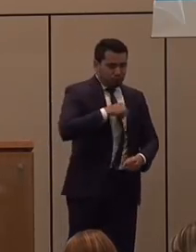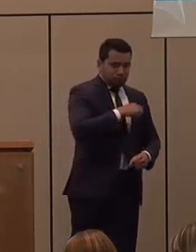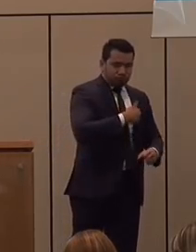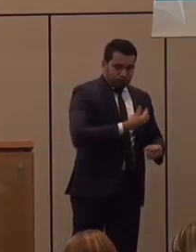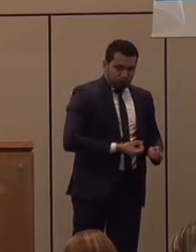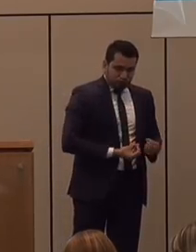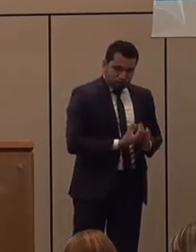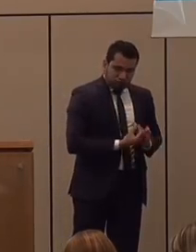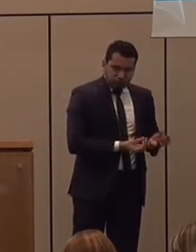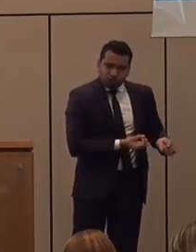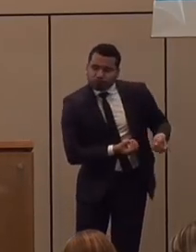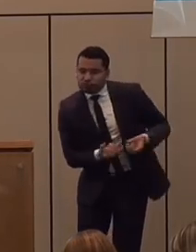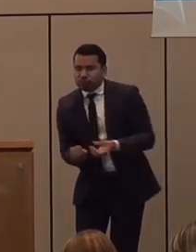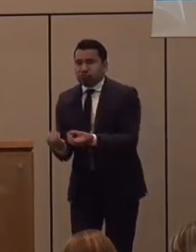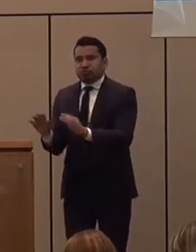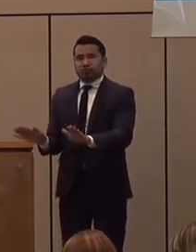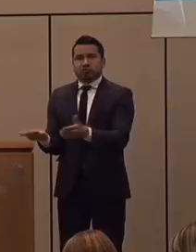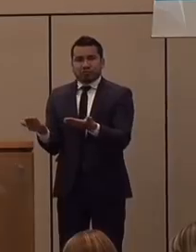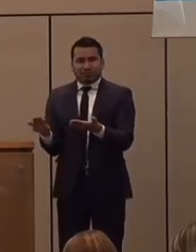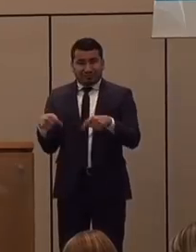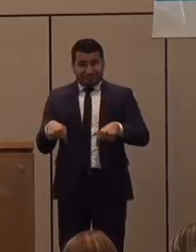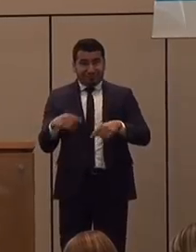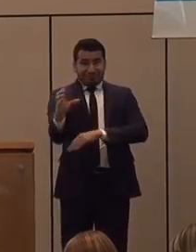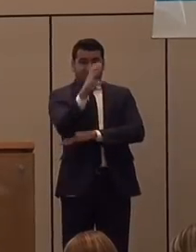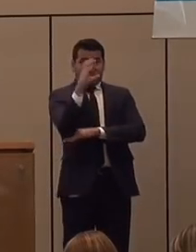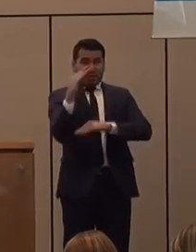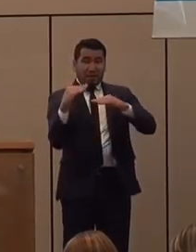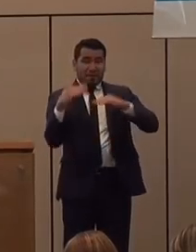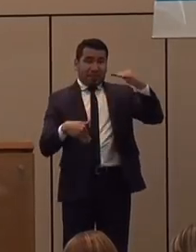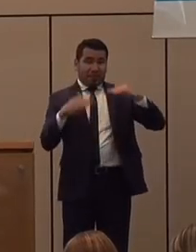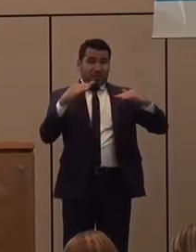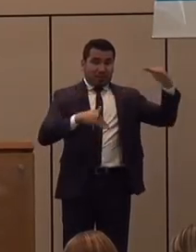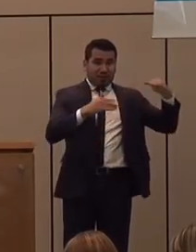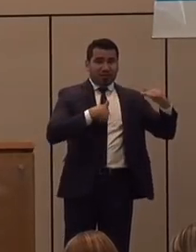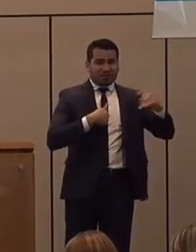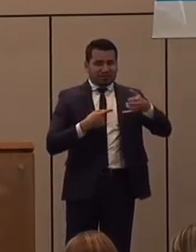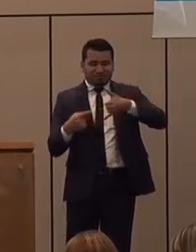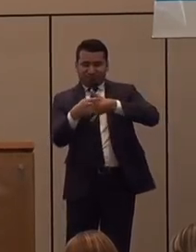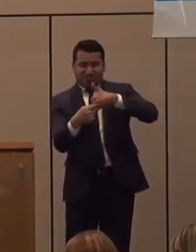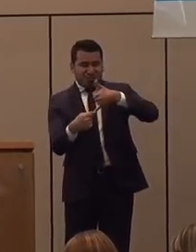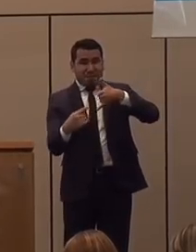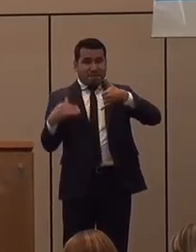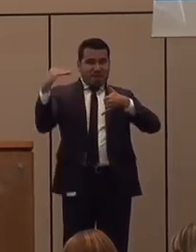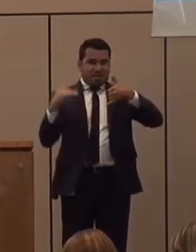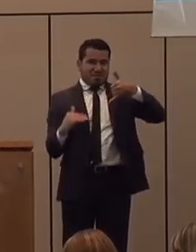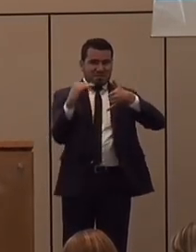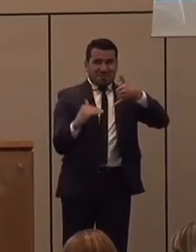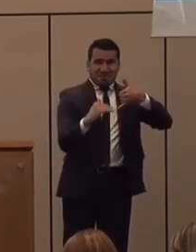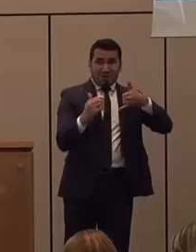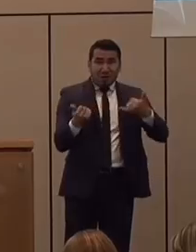colombia es un país de enormes desigualdades entre regiones y es muy importante que los empresarios